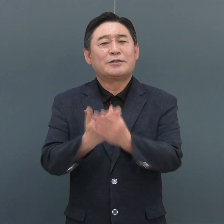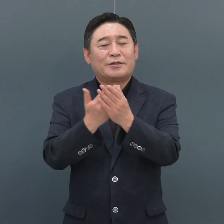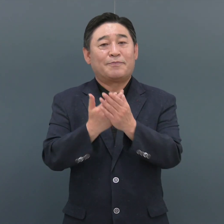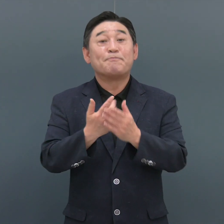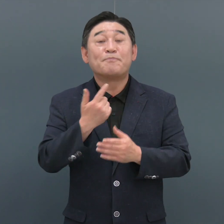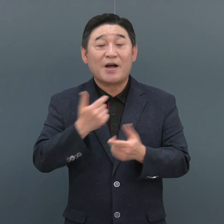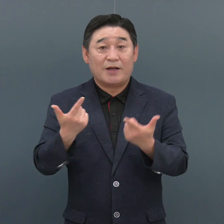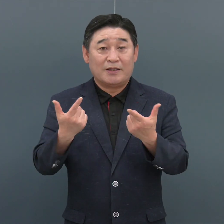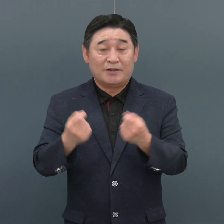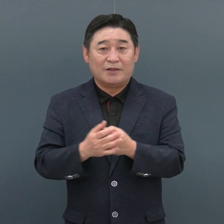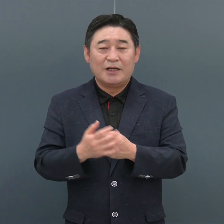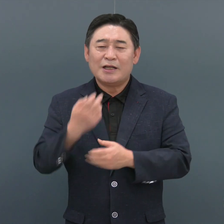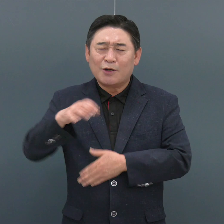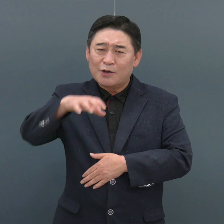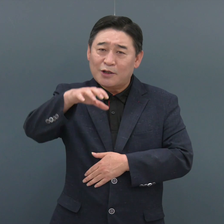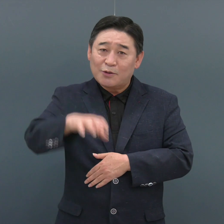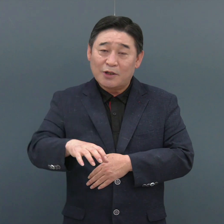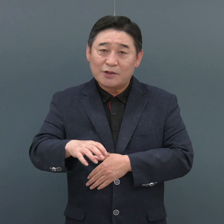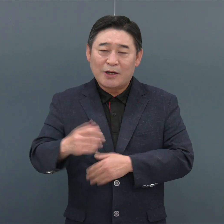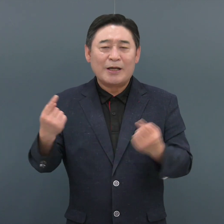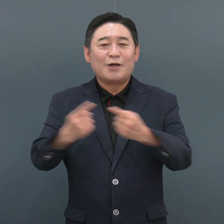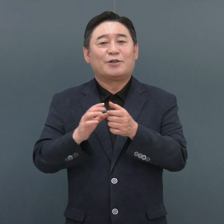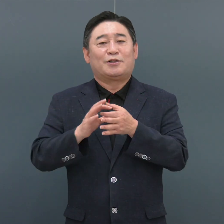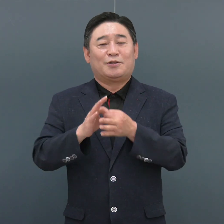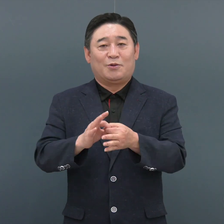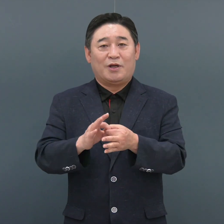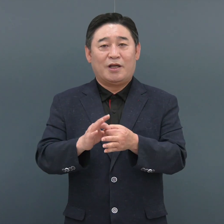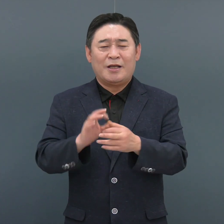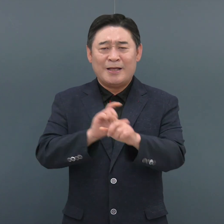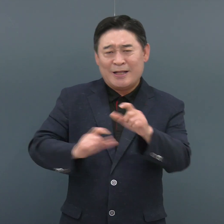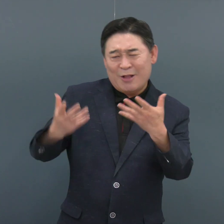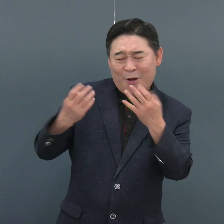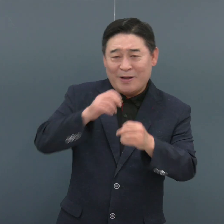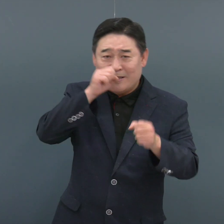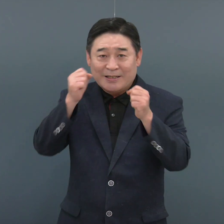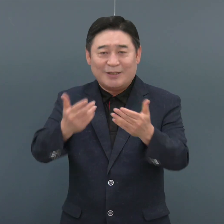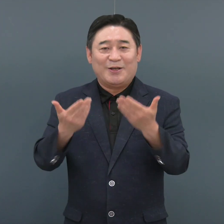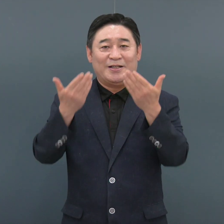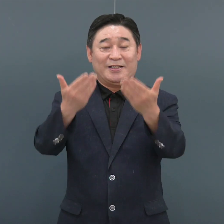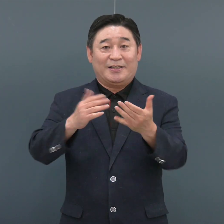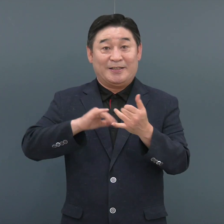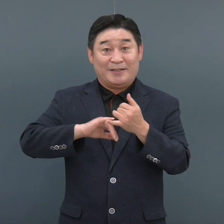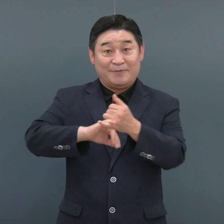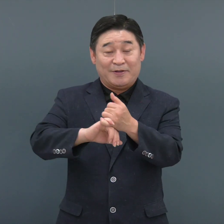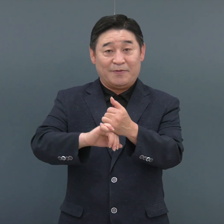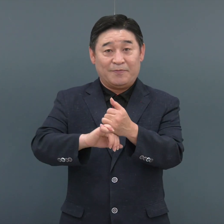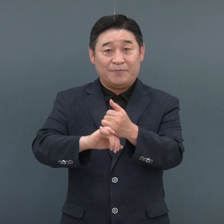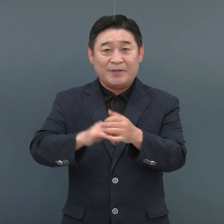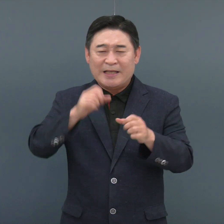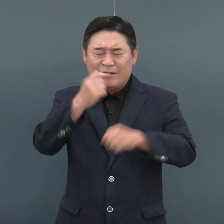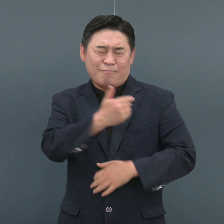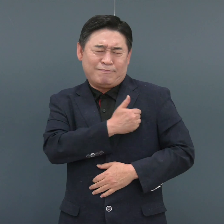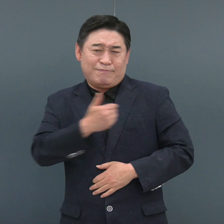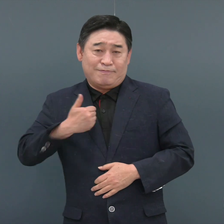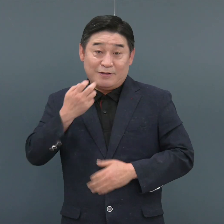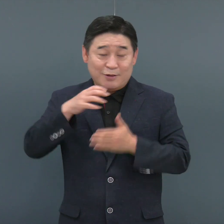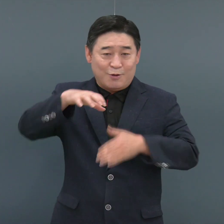것처럼 경기도에서도 혁신을 통해 더 많은 기회를 드리겠습니다. 기회가 넘치는 경기도를